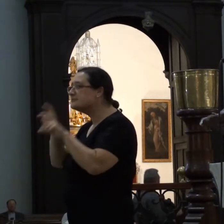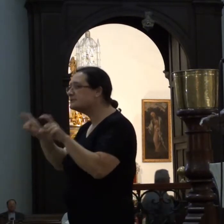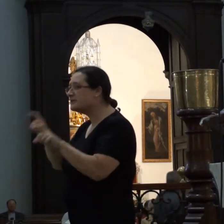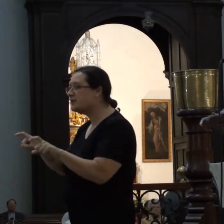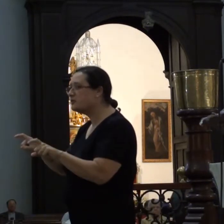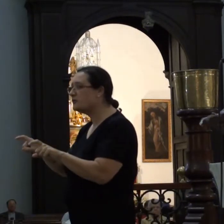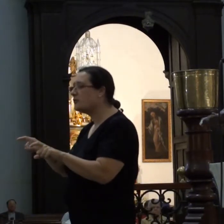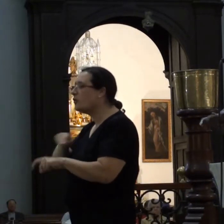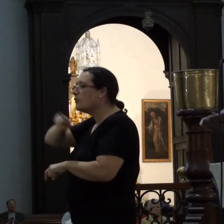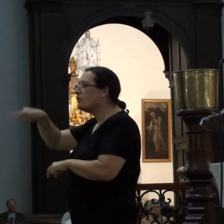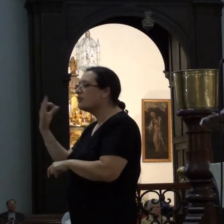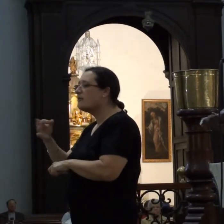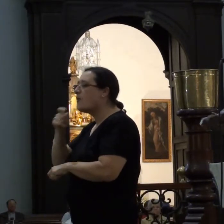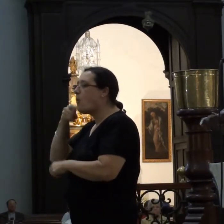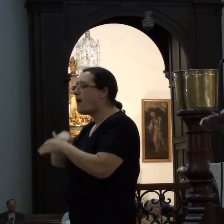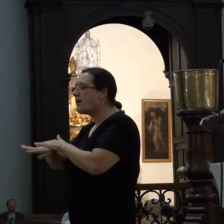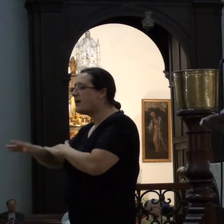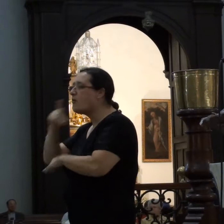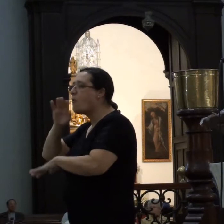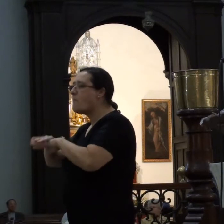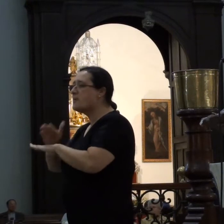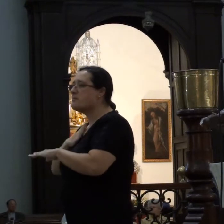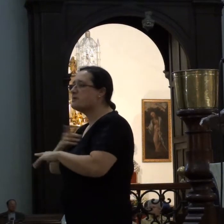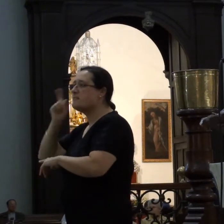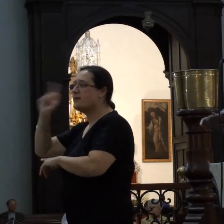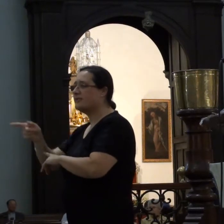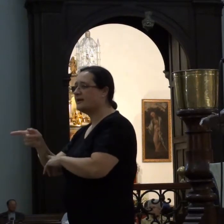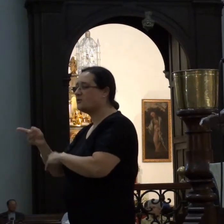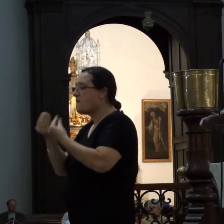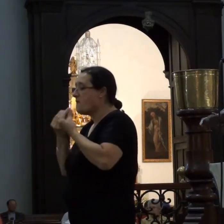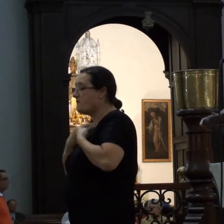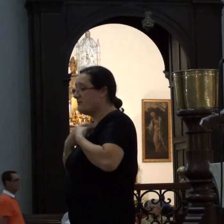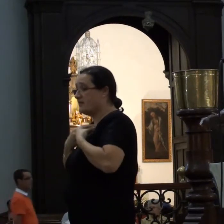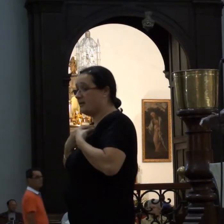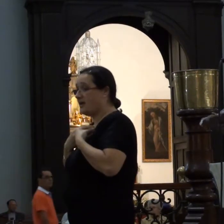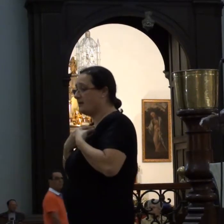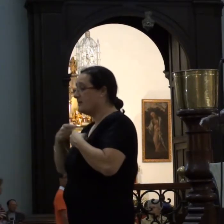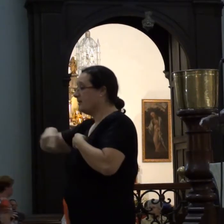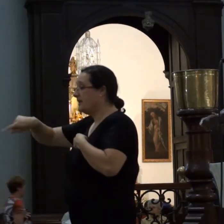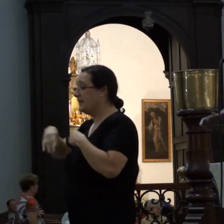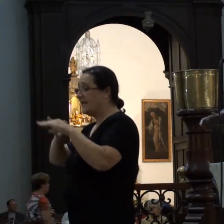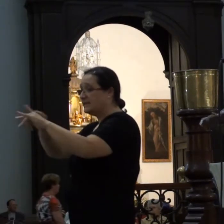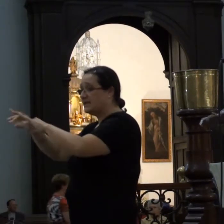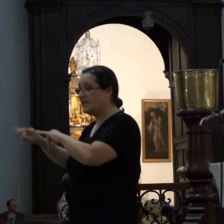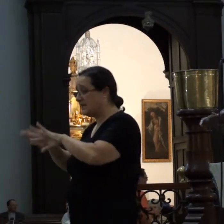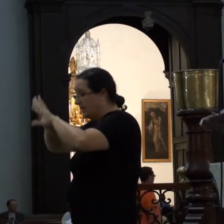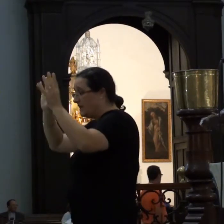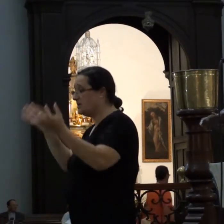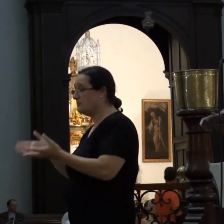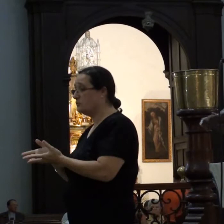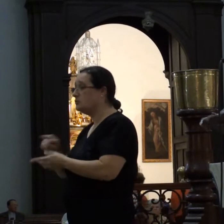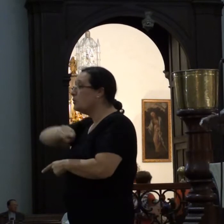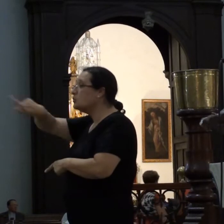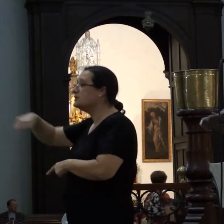y cumplan mis mandatos y habitarán en la tierra que vi a sus padres ustedes serán mi